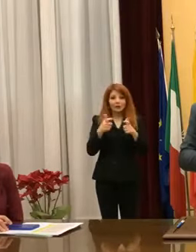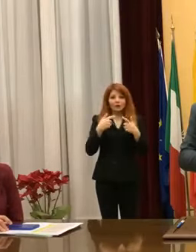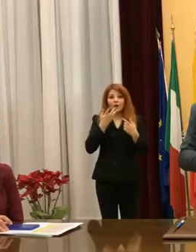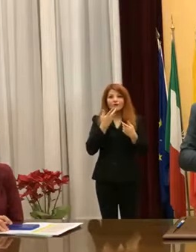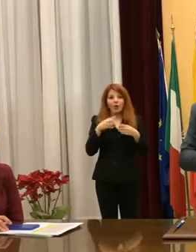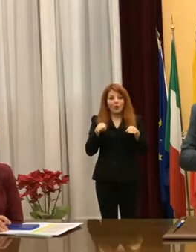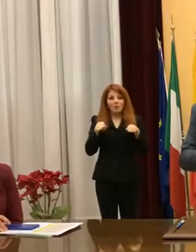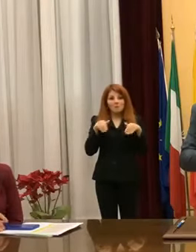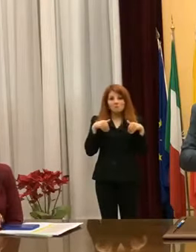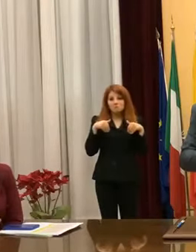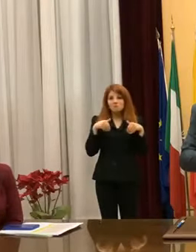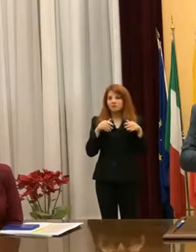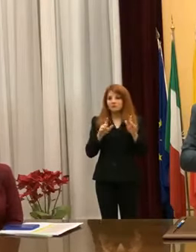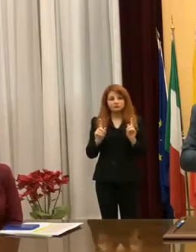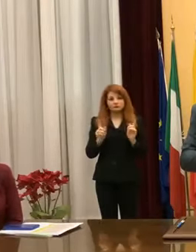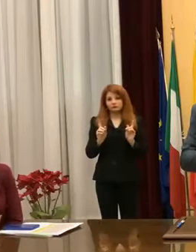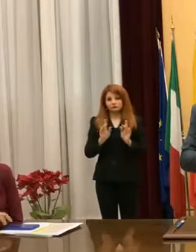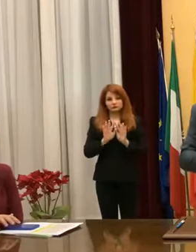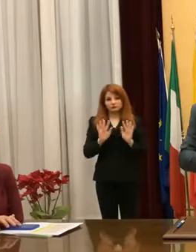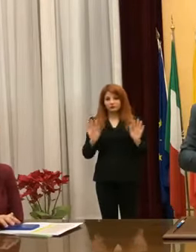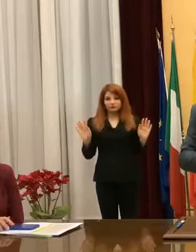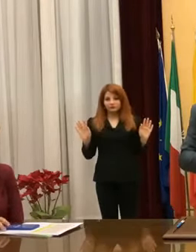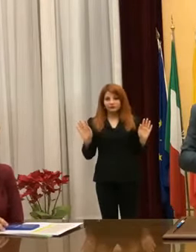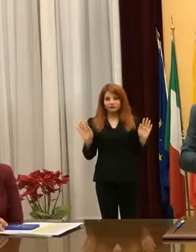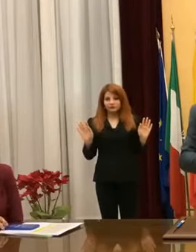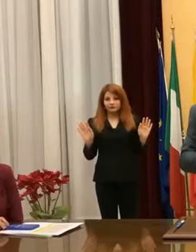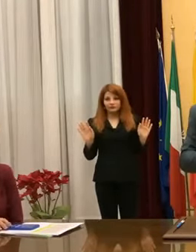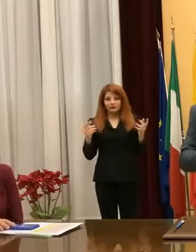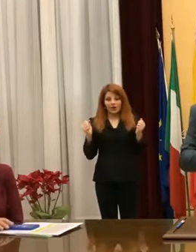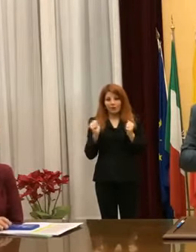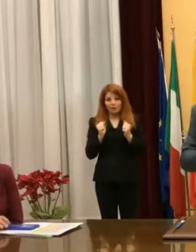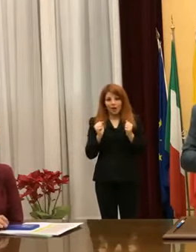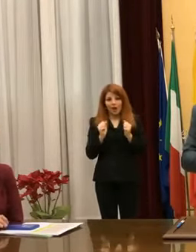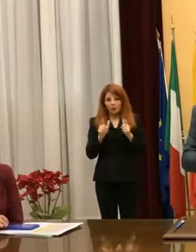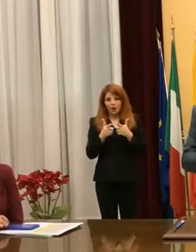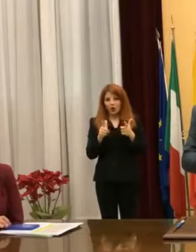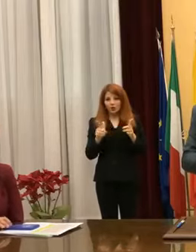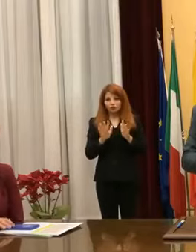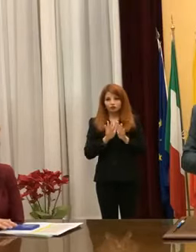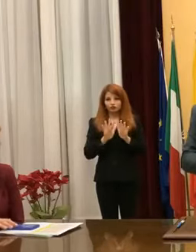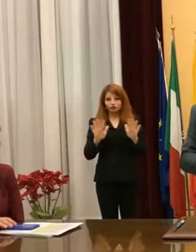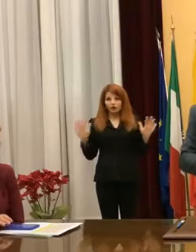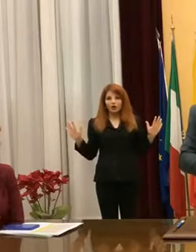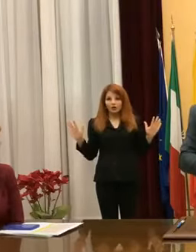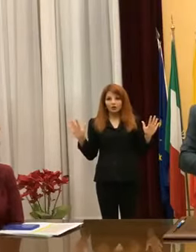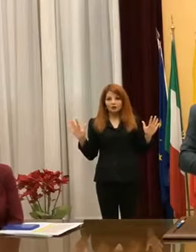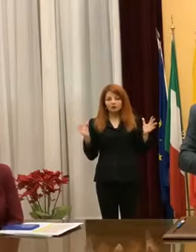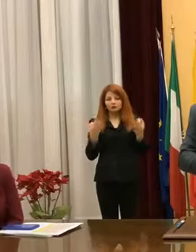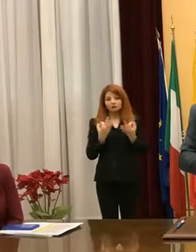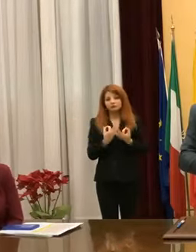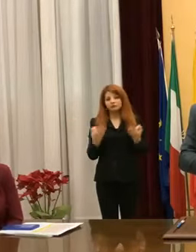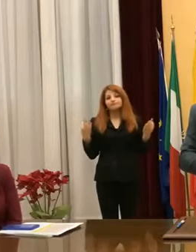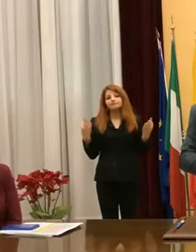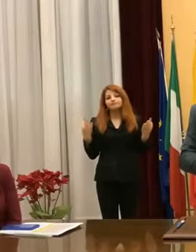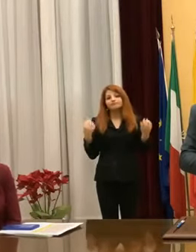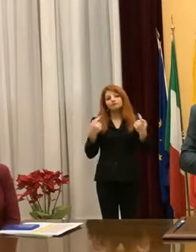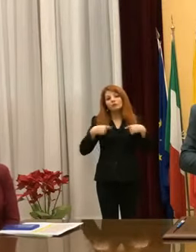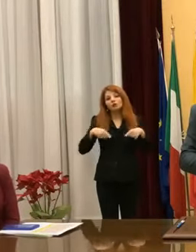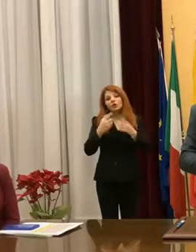alcuni personaggi possano includere nei nostri confronti. Ebbene, noi vi